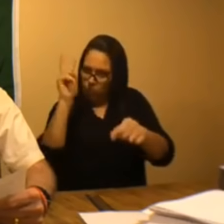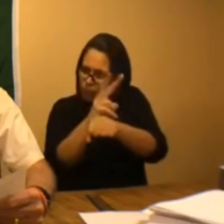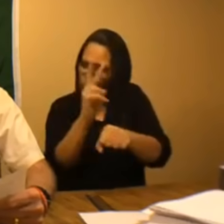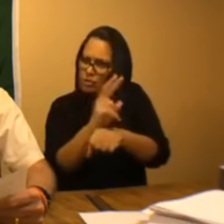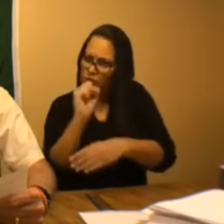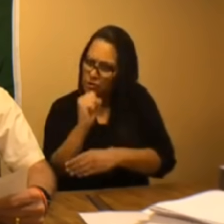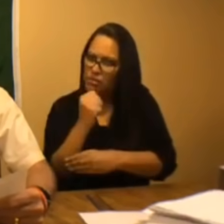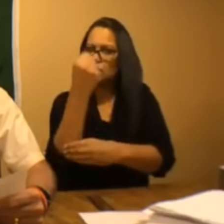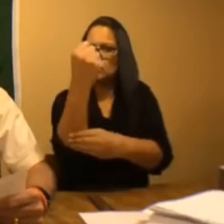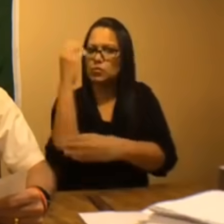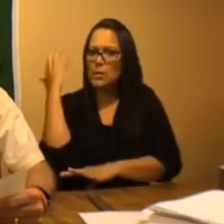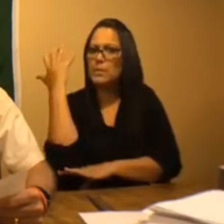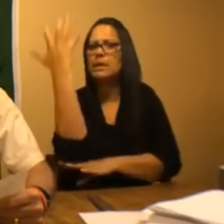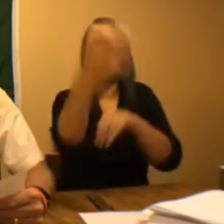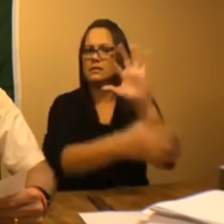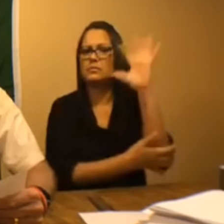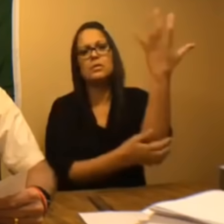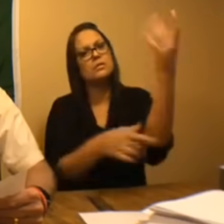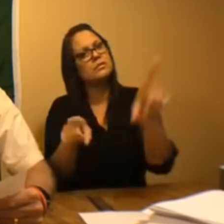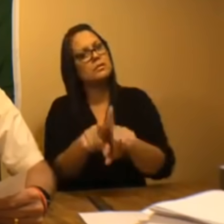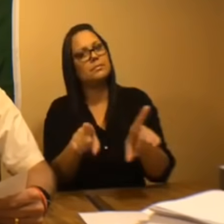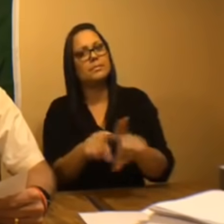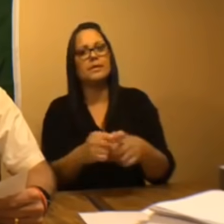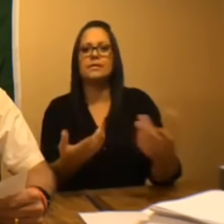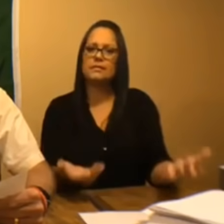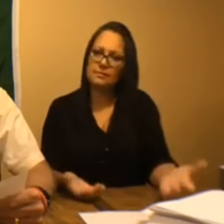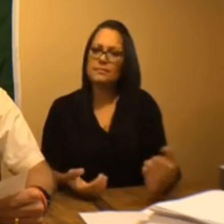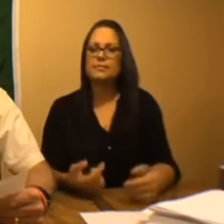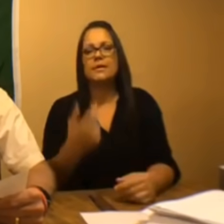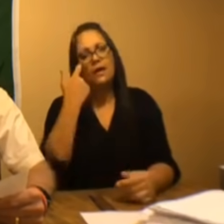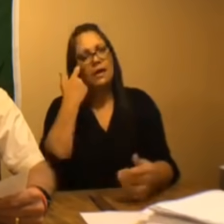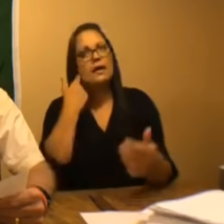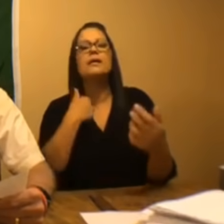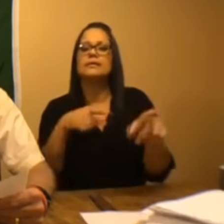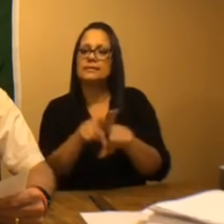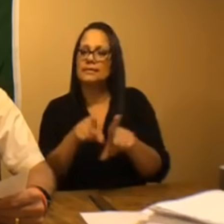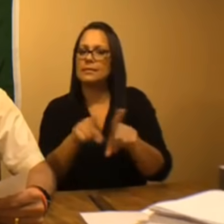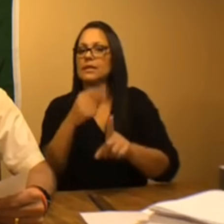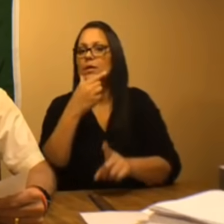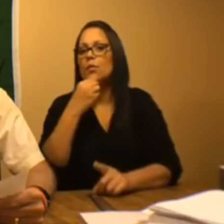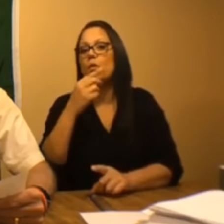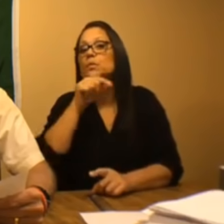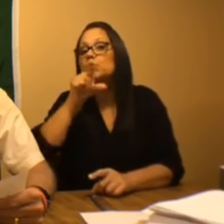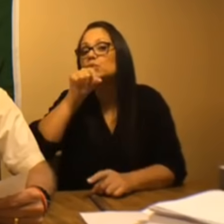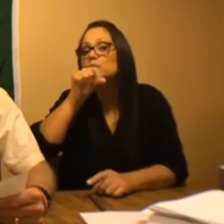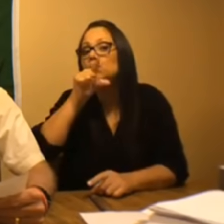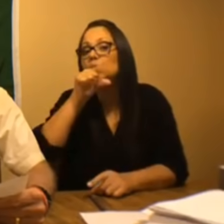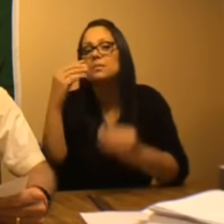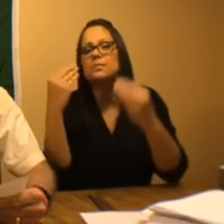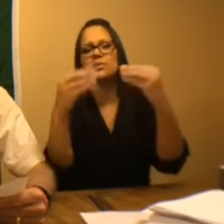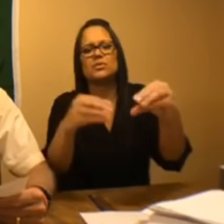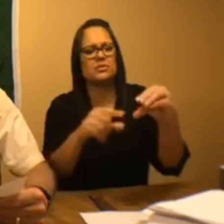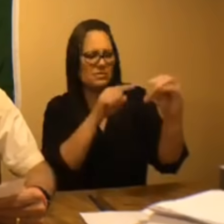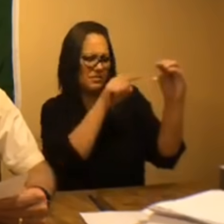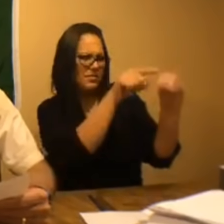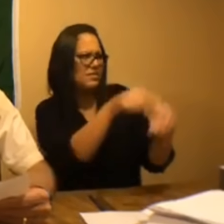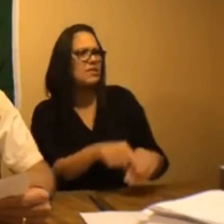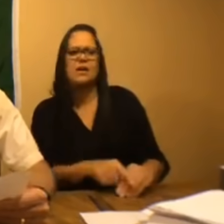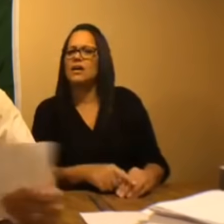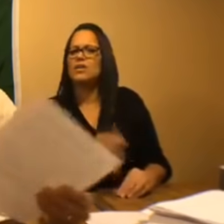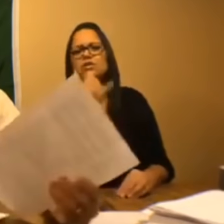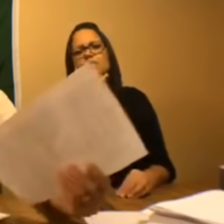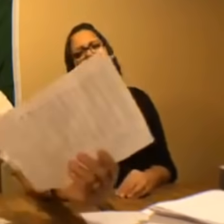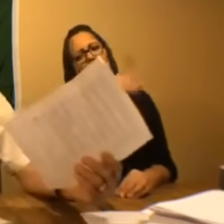né? Foi rebatido esse aqui, por Chico Graziano, que disse em seu Twitter, né? Que isso aí nada mais é que